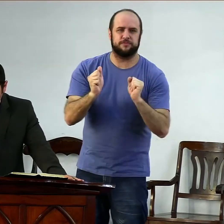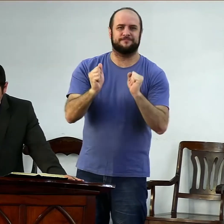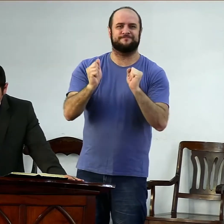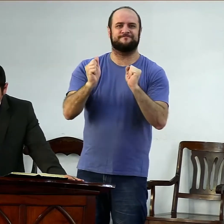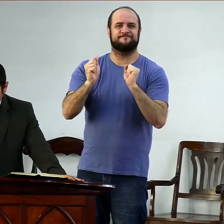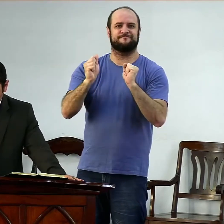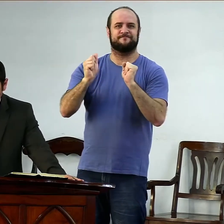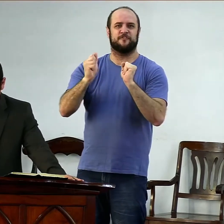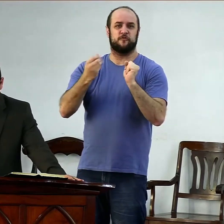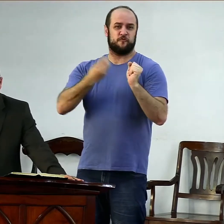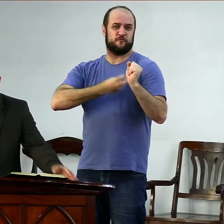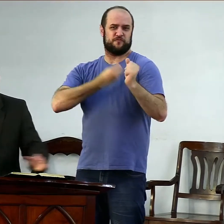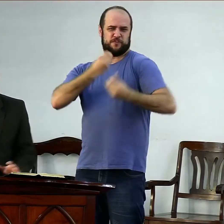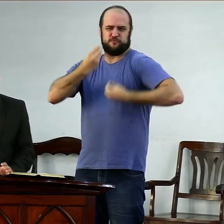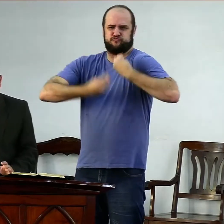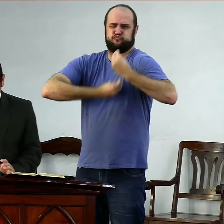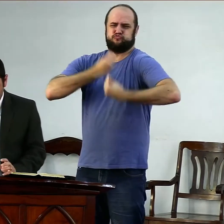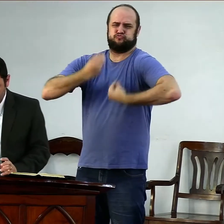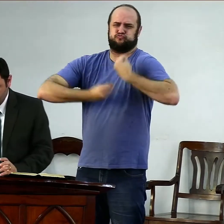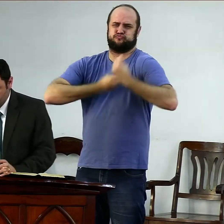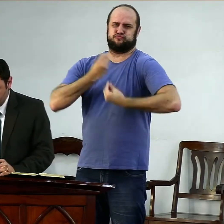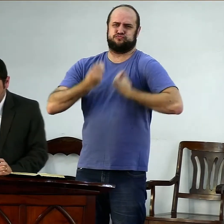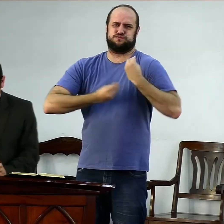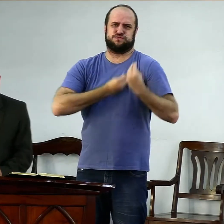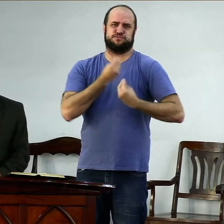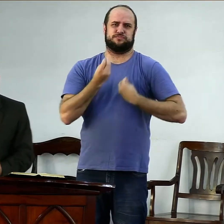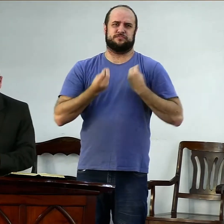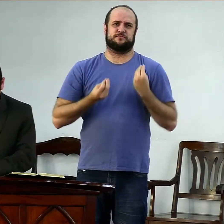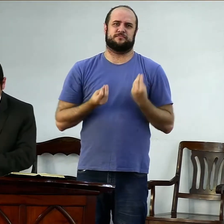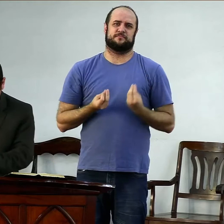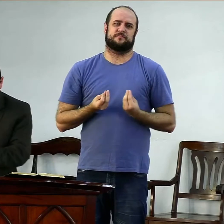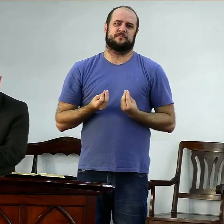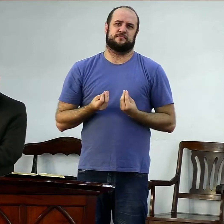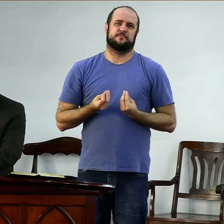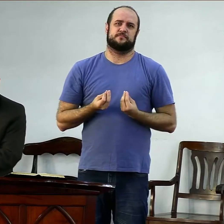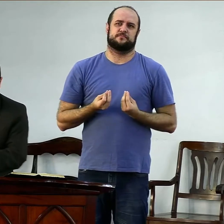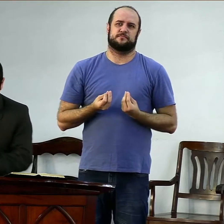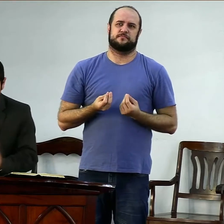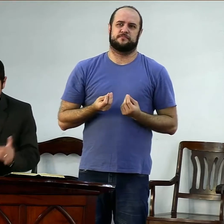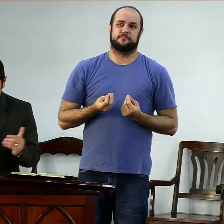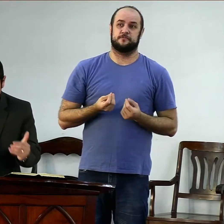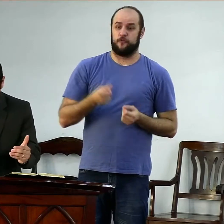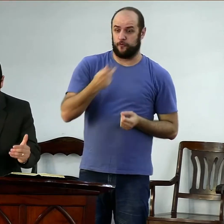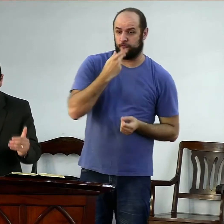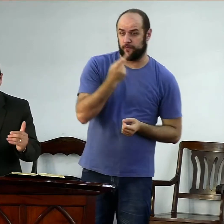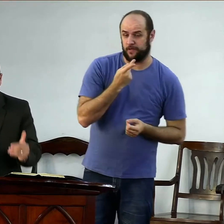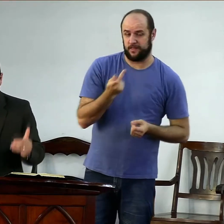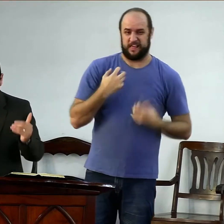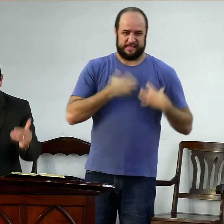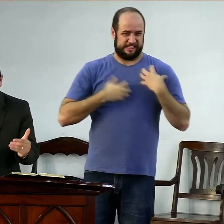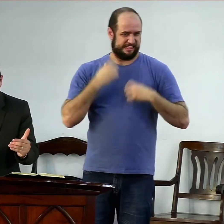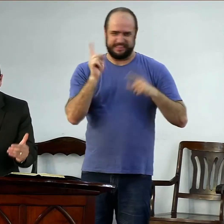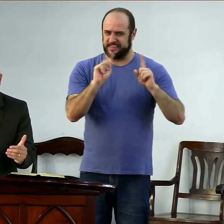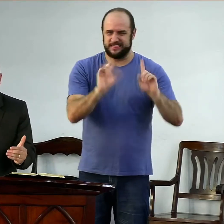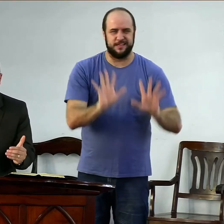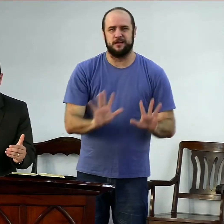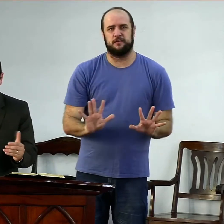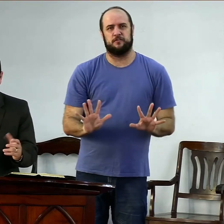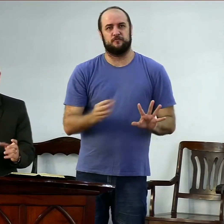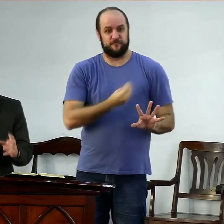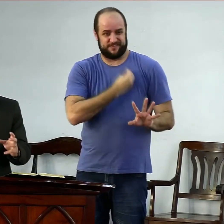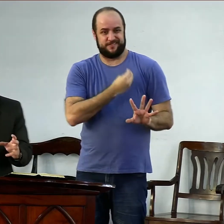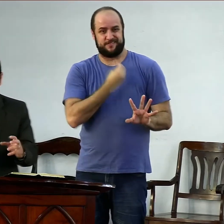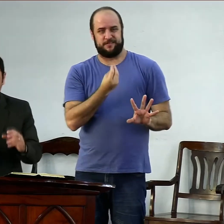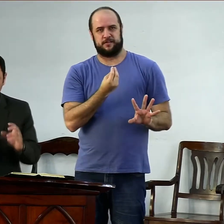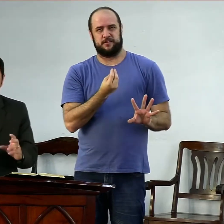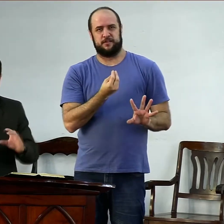plenitude de vida. E aqui, ao dizer não andeis ansiosos pela vossa vida, Jesus está destacando